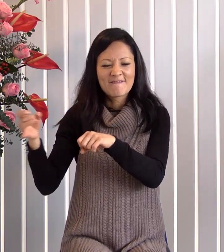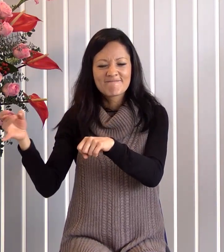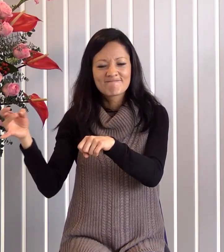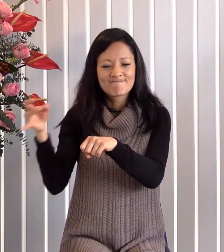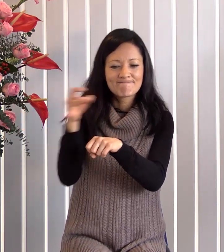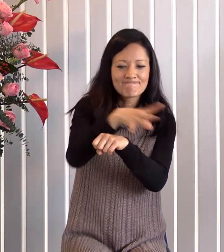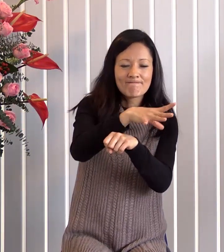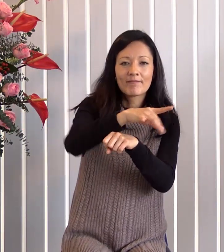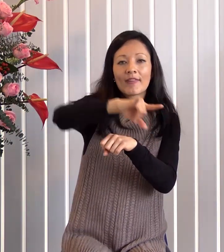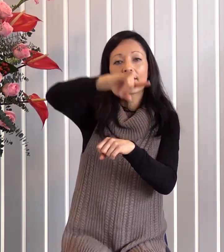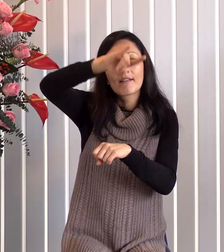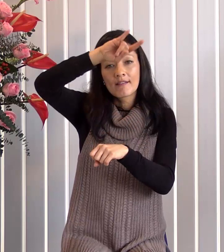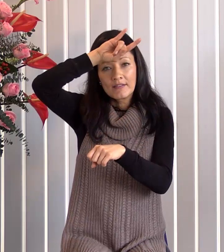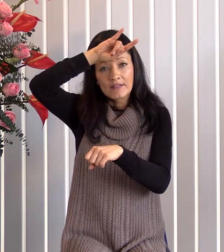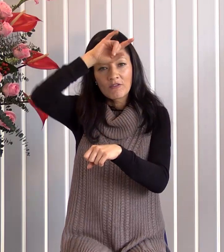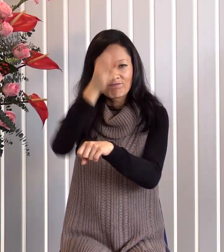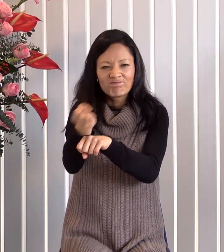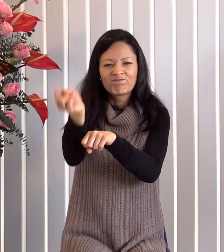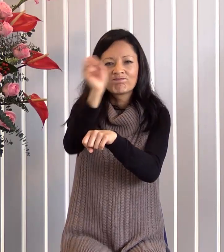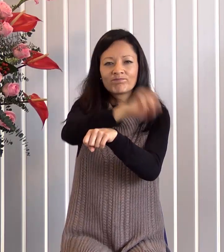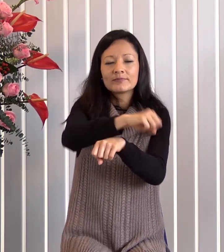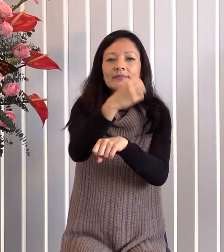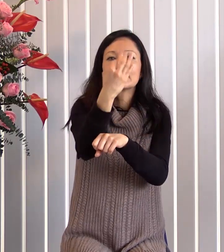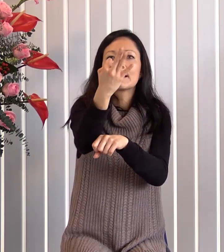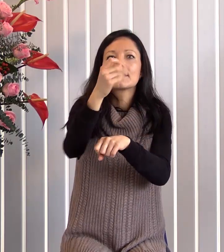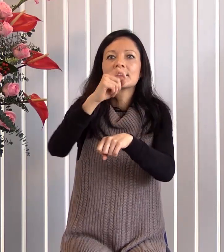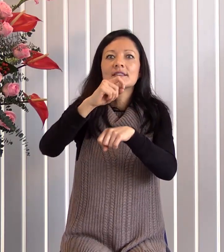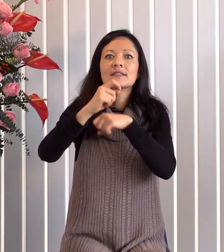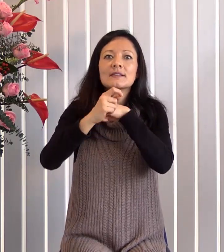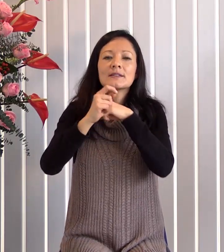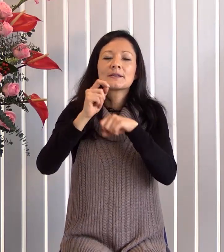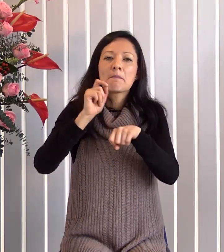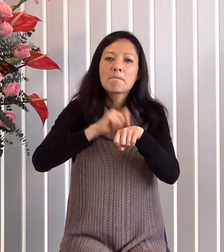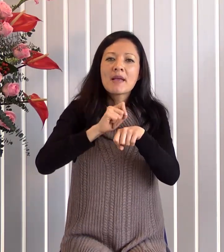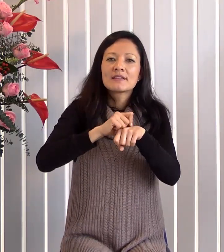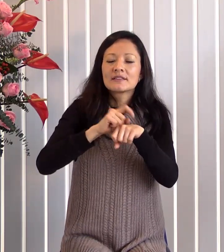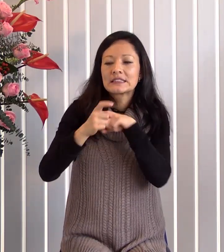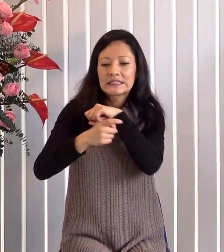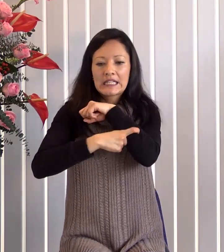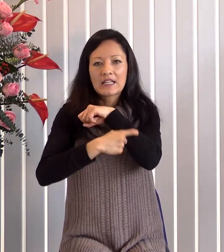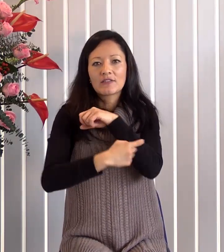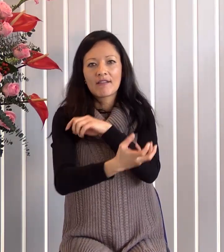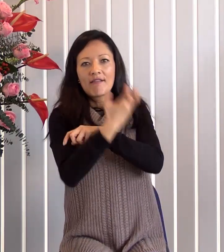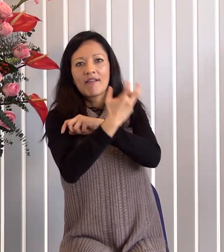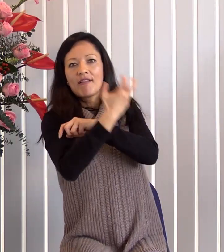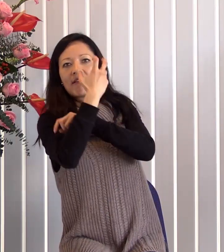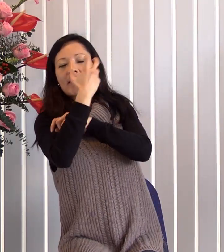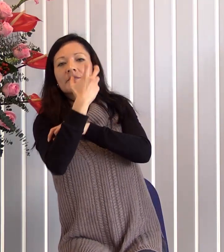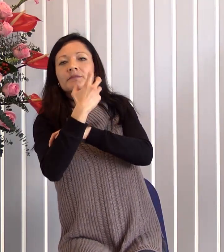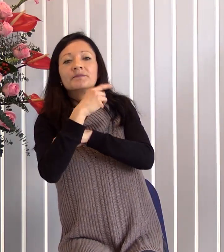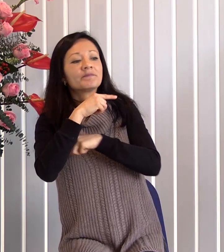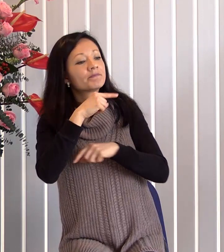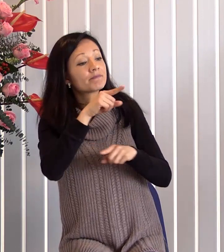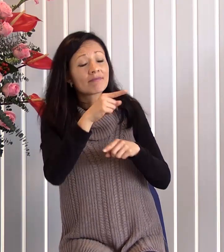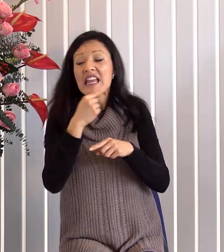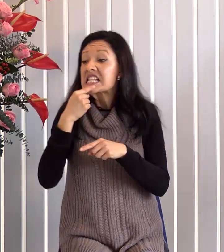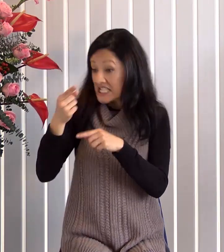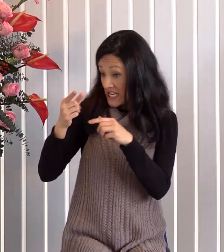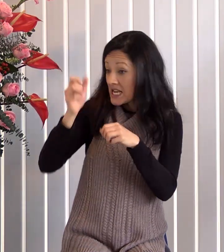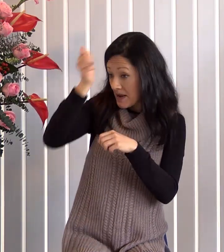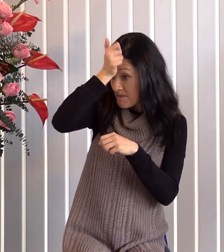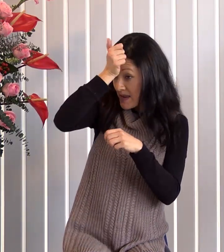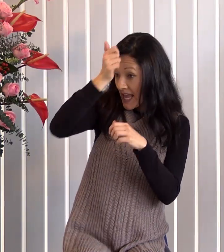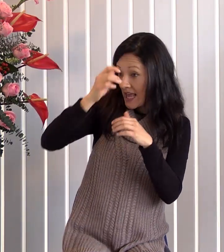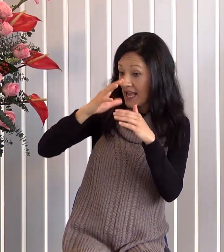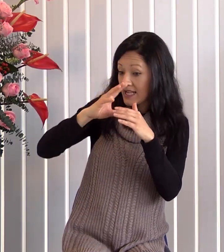derrotó a Satanás. 3 veces lo tentó. Di que las piedras se conviertan en pan. No, no solamente de pan vivirá el hombre,